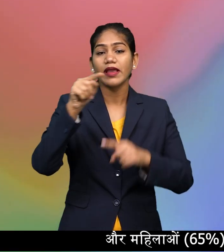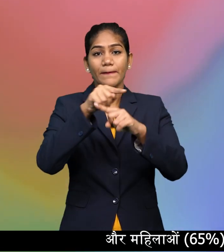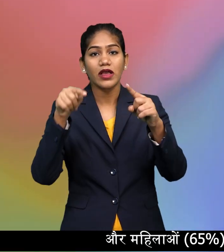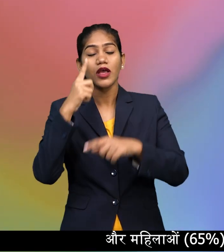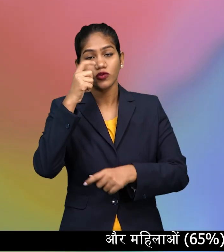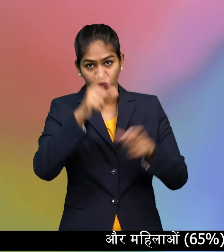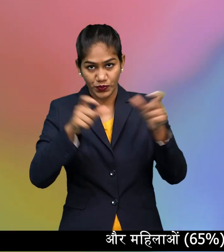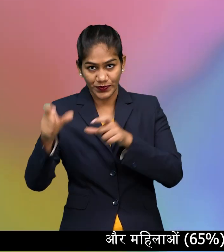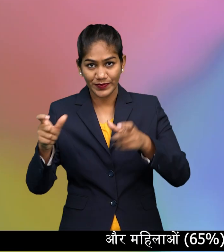है।